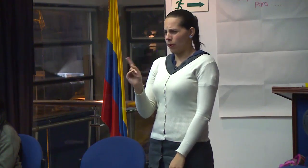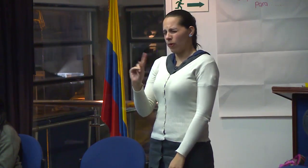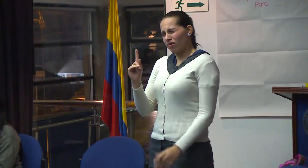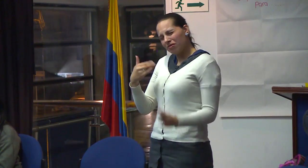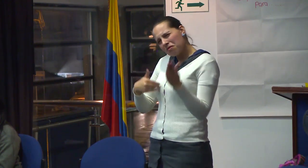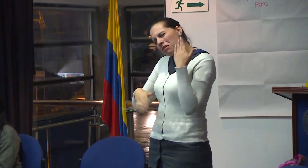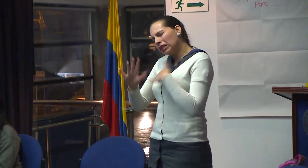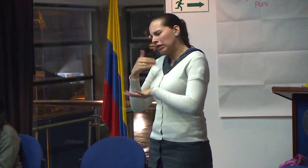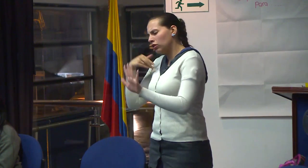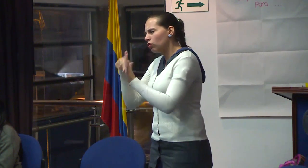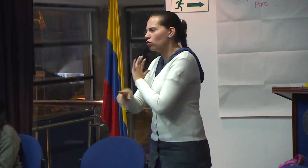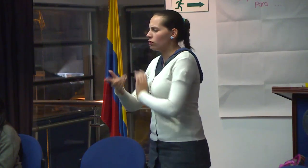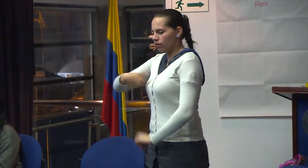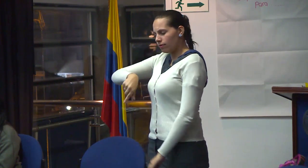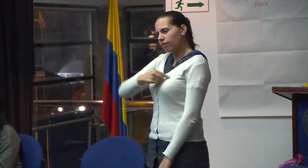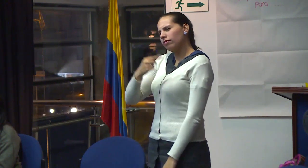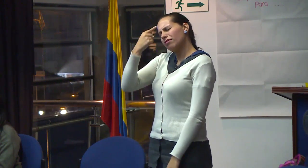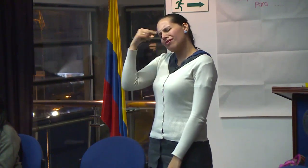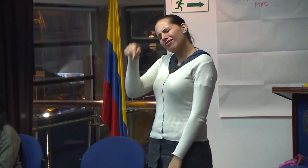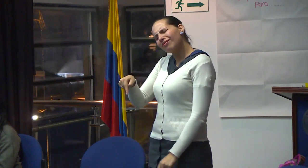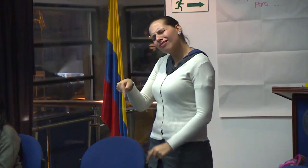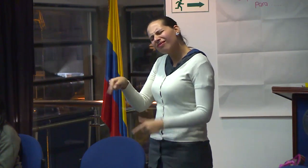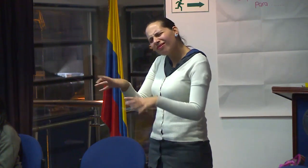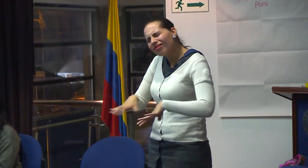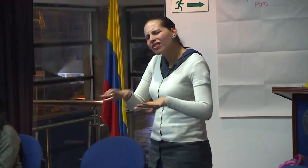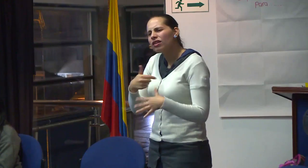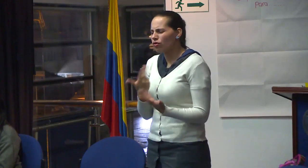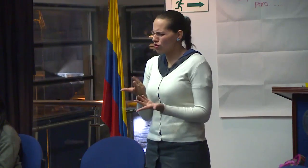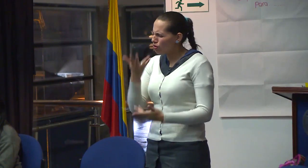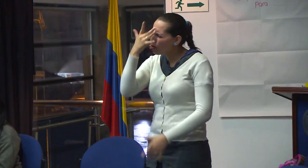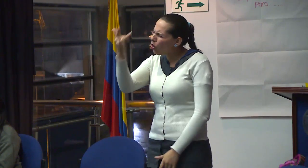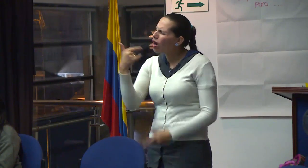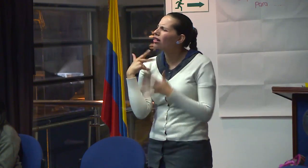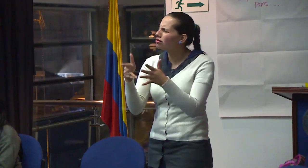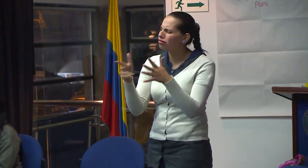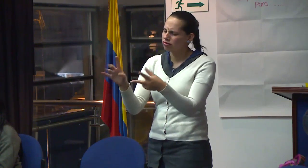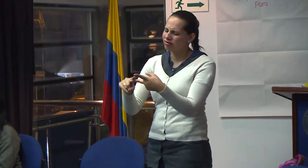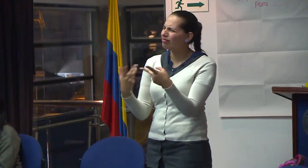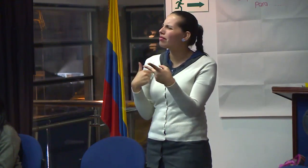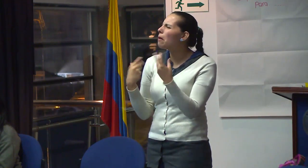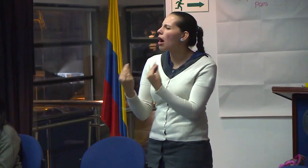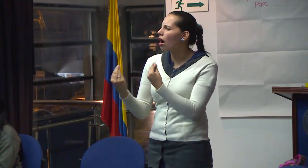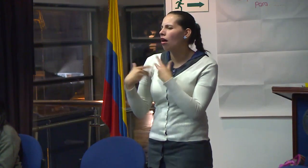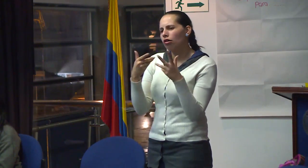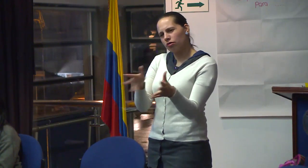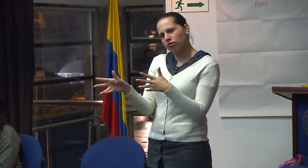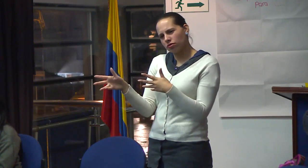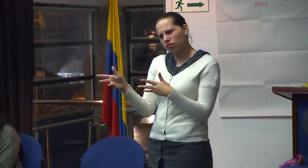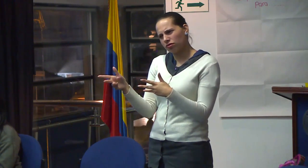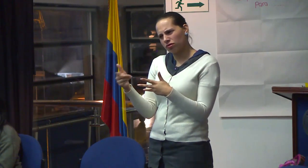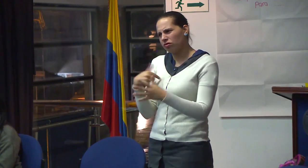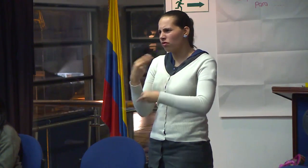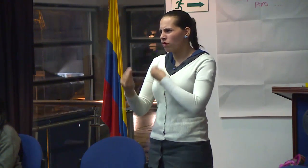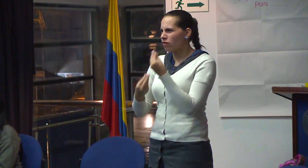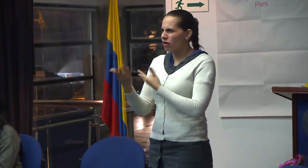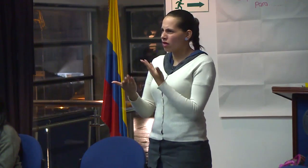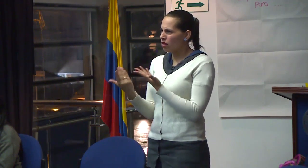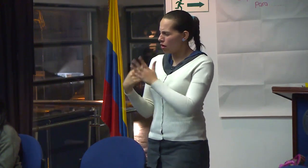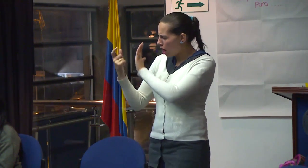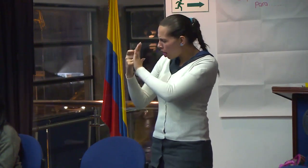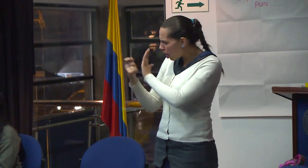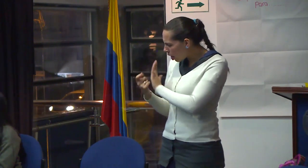pensarnos en ese ejercicio de por qué y para qué enseño. Lo hago porque el estándar me lo